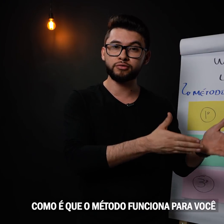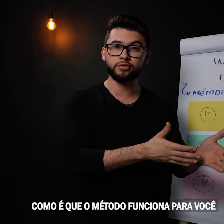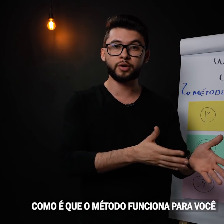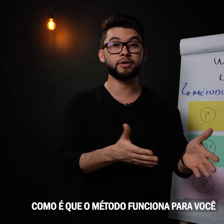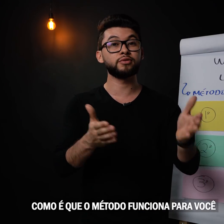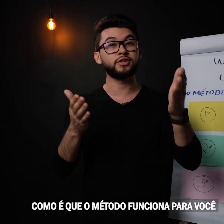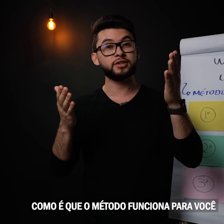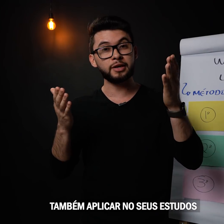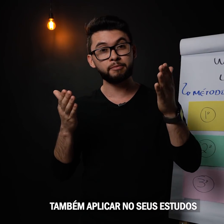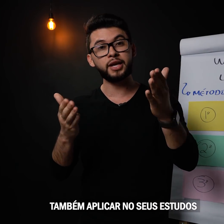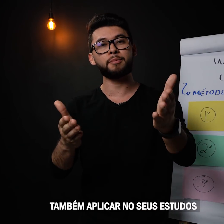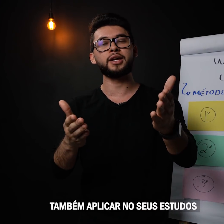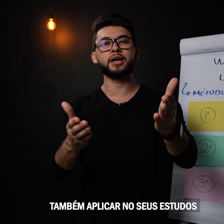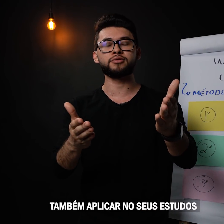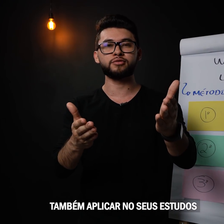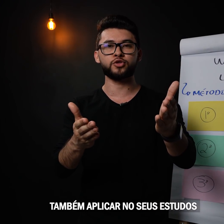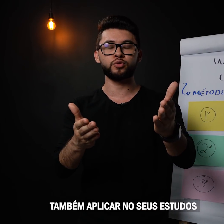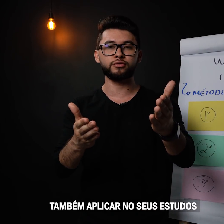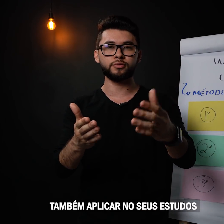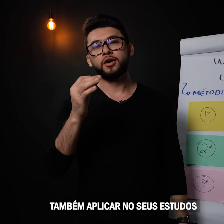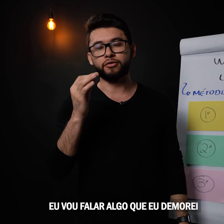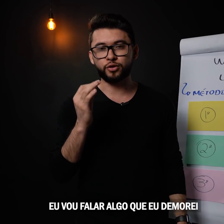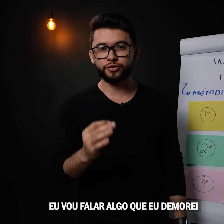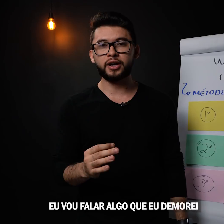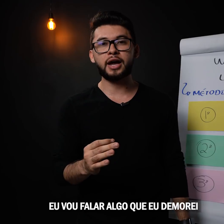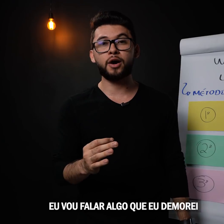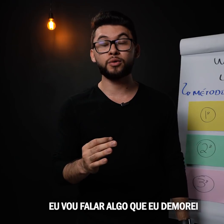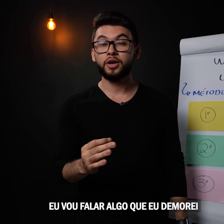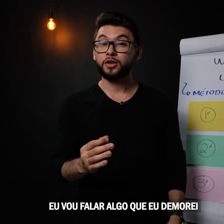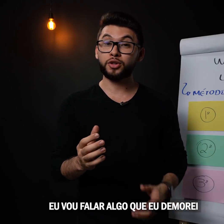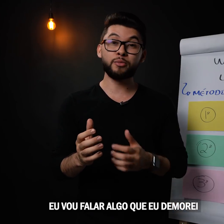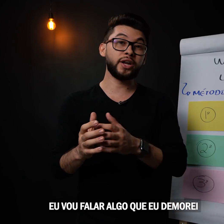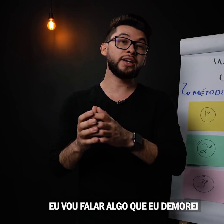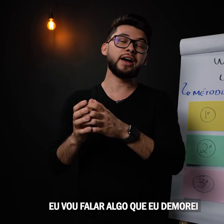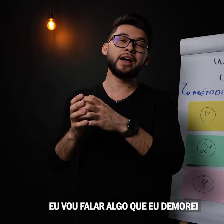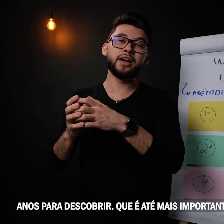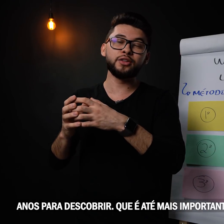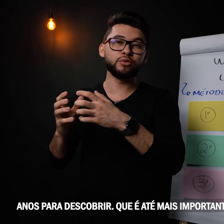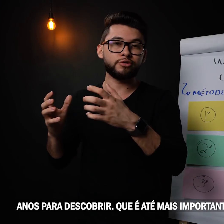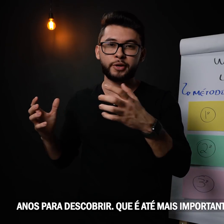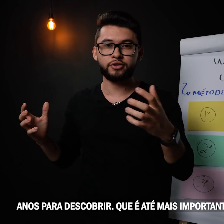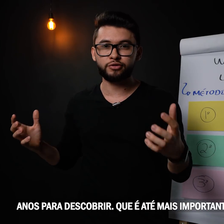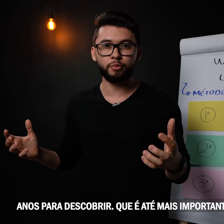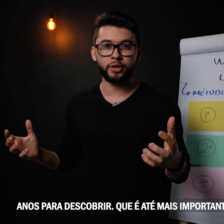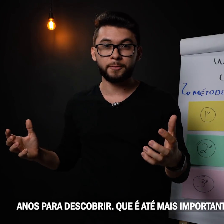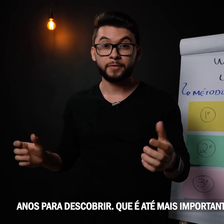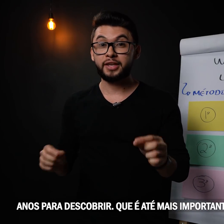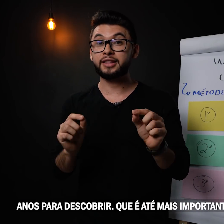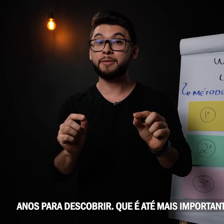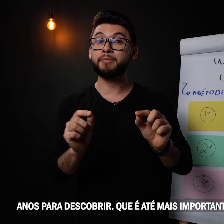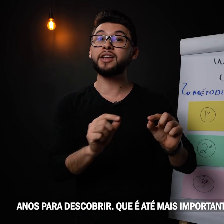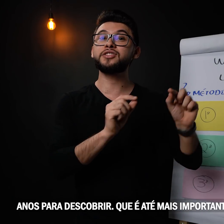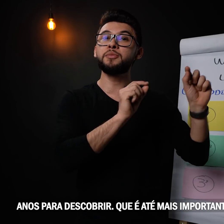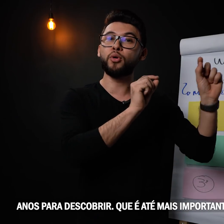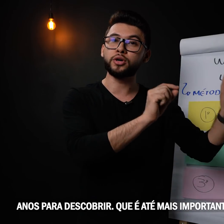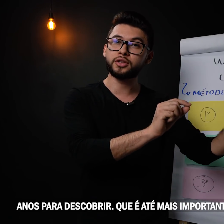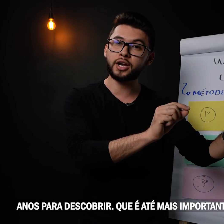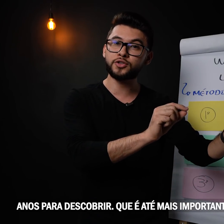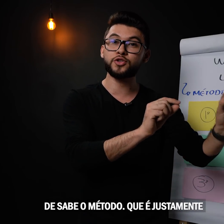funciona para você também aplicar nos seus estudos, eu vou te falar algo que eu demorei anos para descobrir, que é até mais importante de